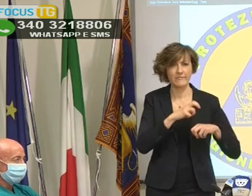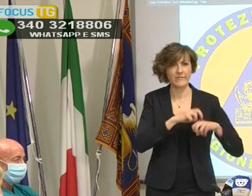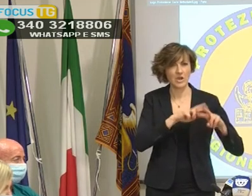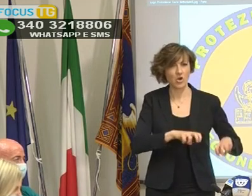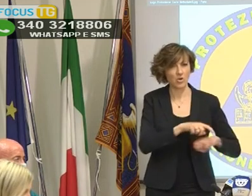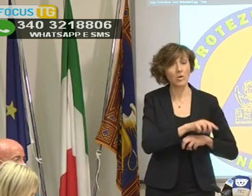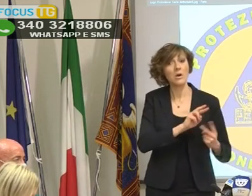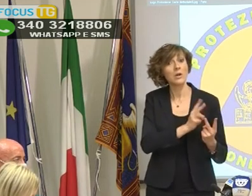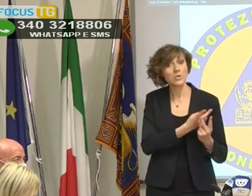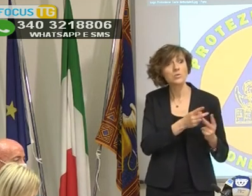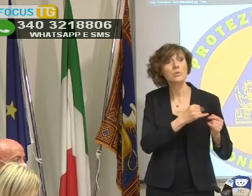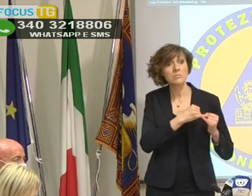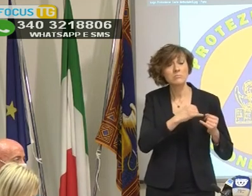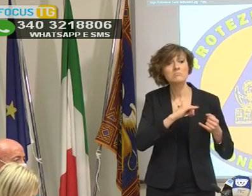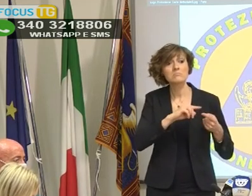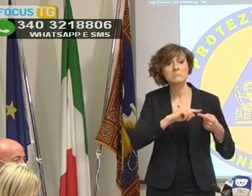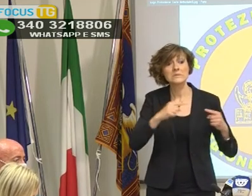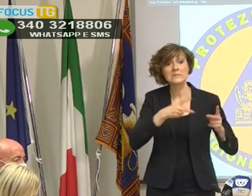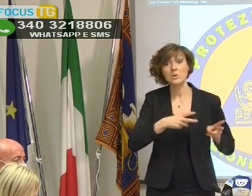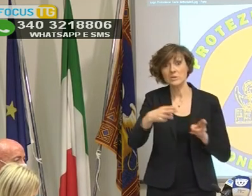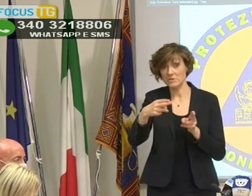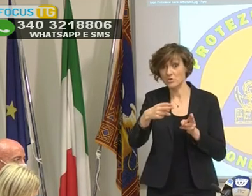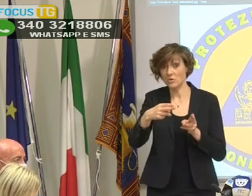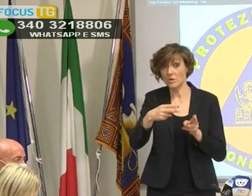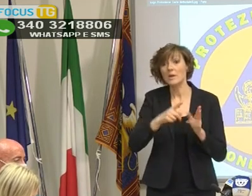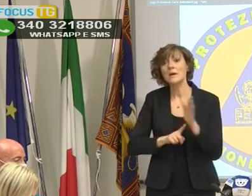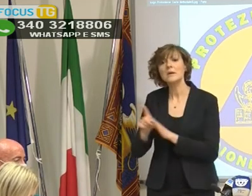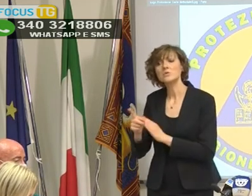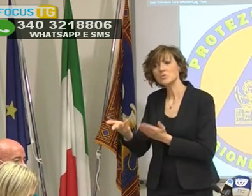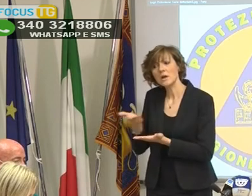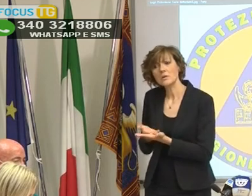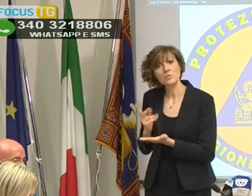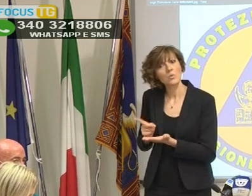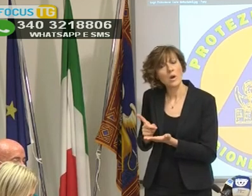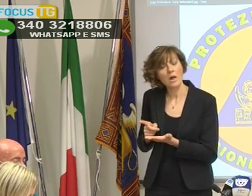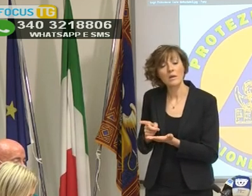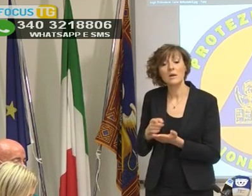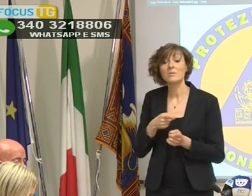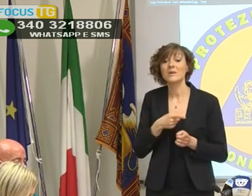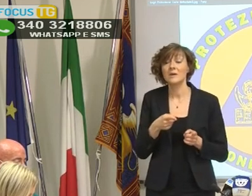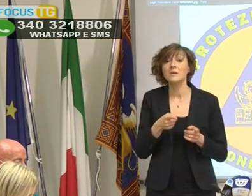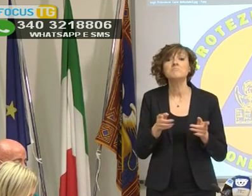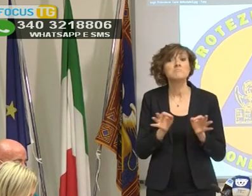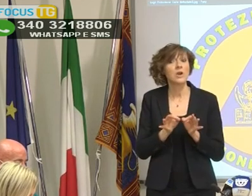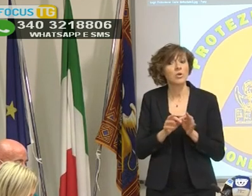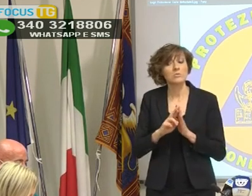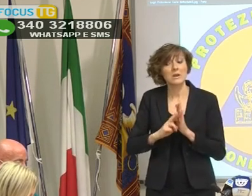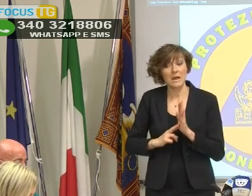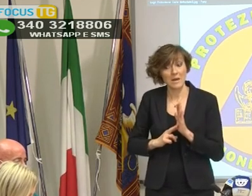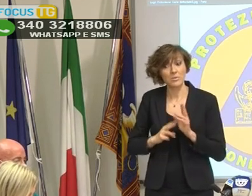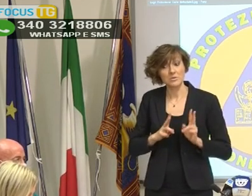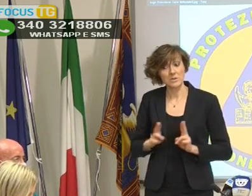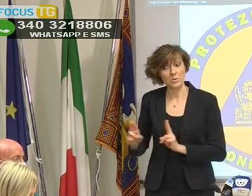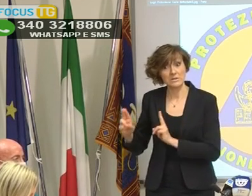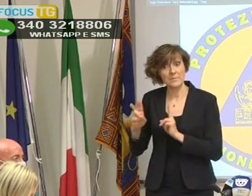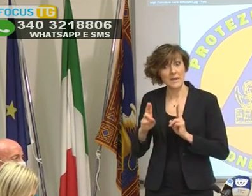e loro fanno sequenziazione del virus. Allora, il risultato è questo, Come d'accordo, le invio il report del sequenziamento dei